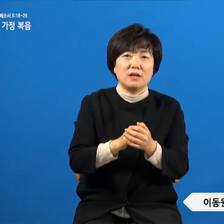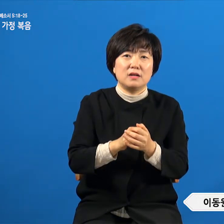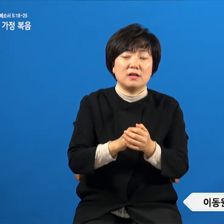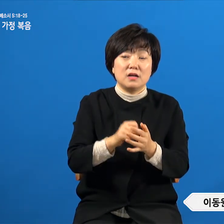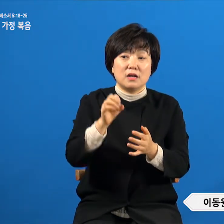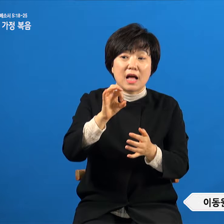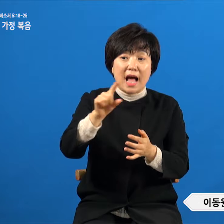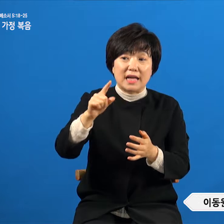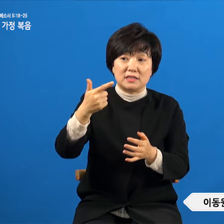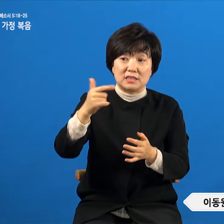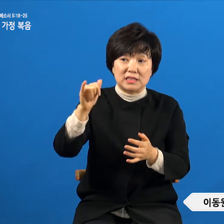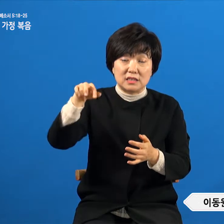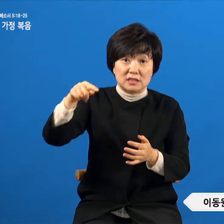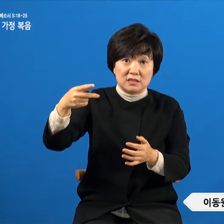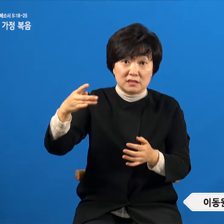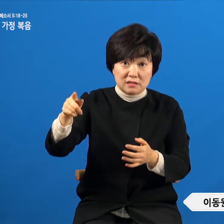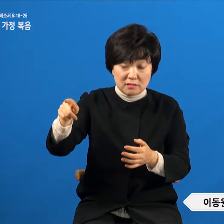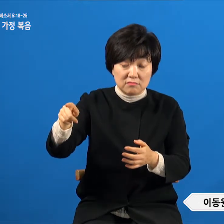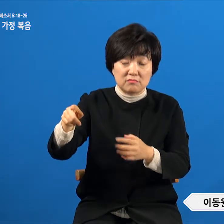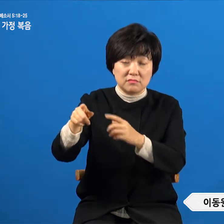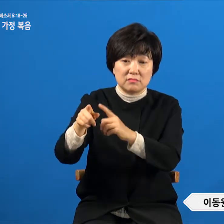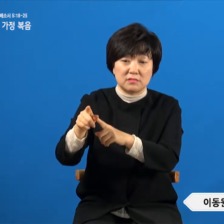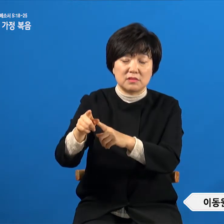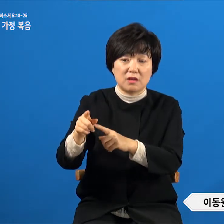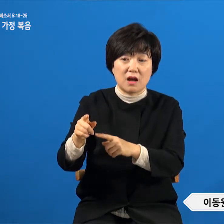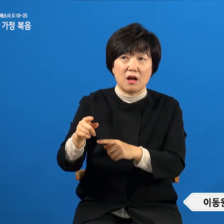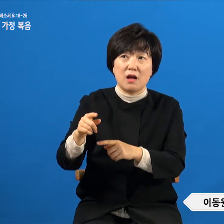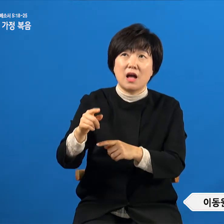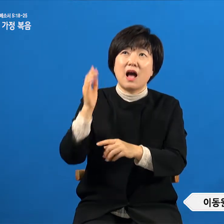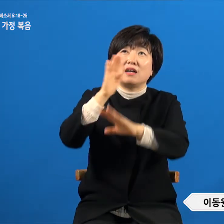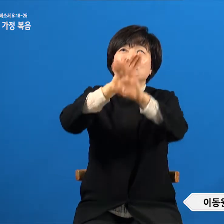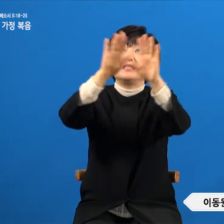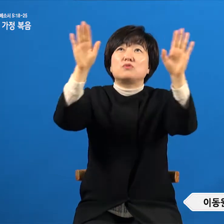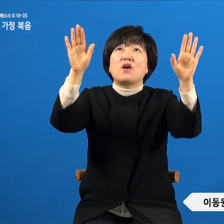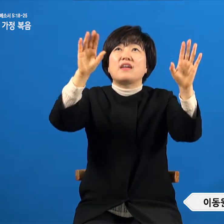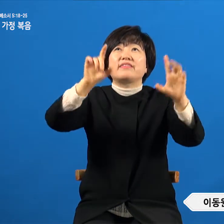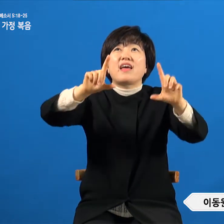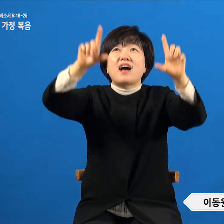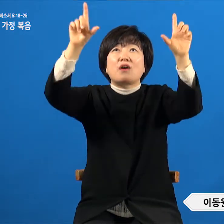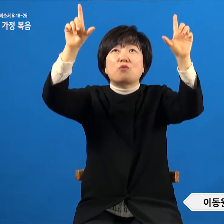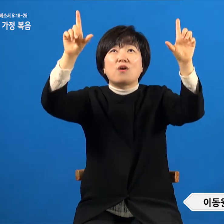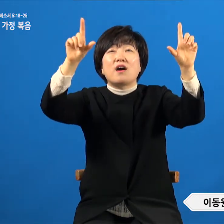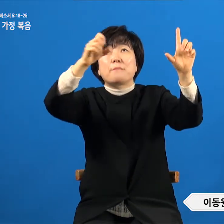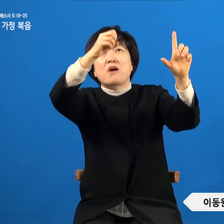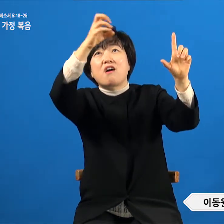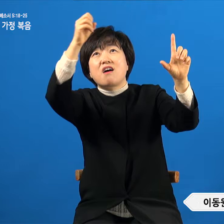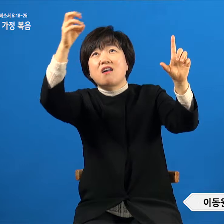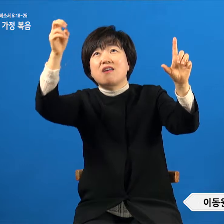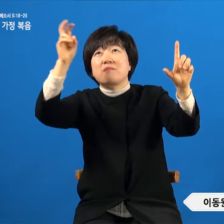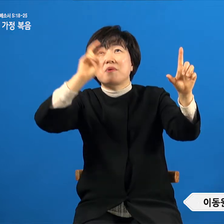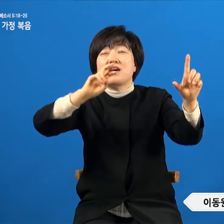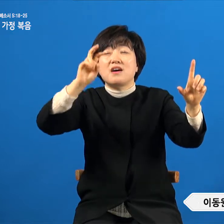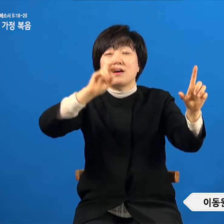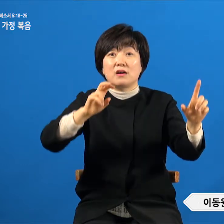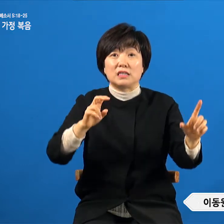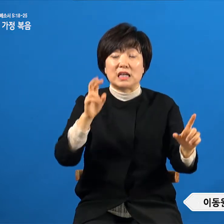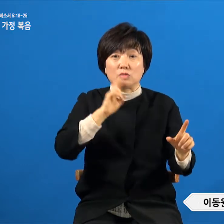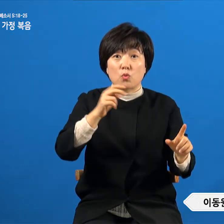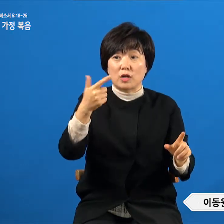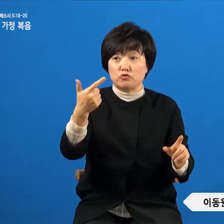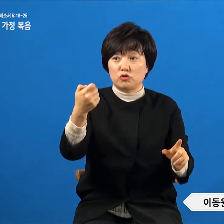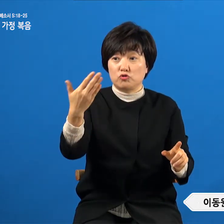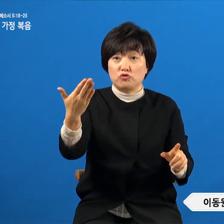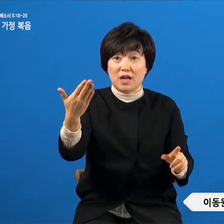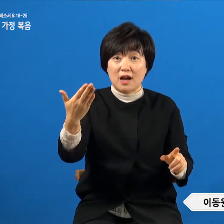충만했을 때 하늘과 별과 태양을 바라보며 노래를 만듭니다. 우리가 부르는 찬송가 69장에